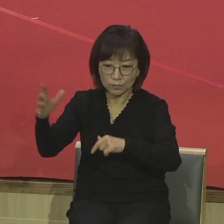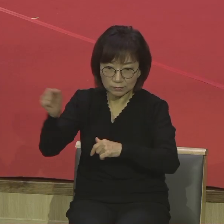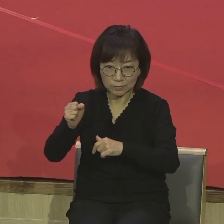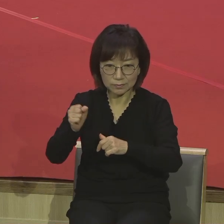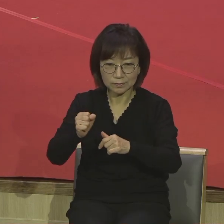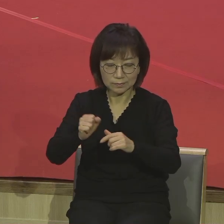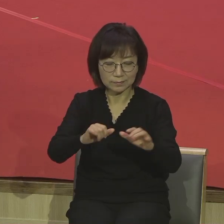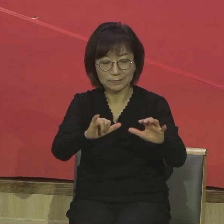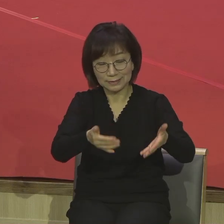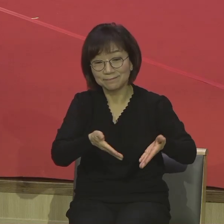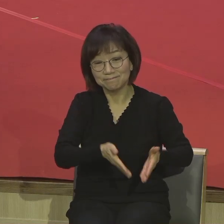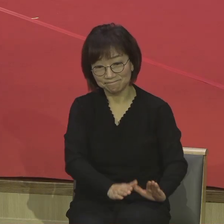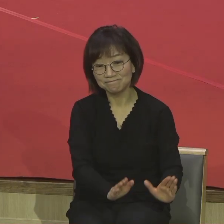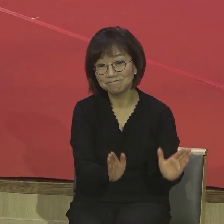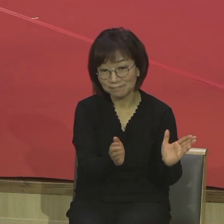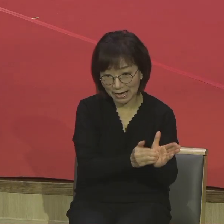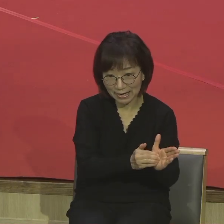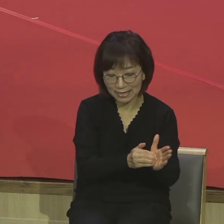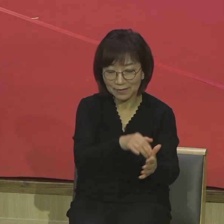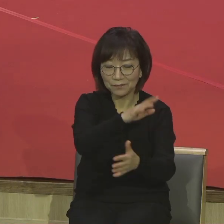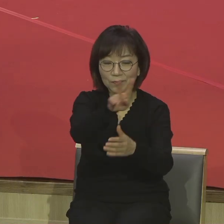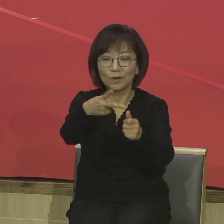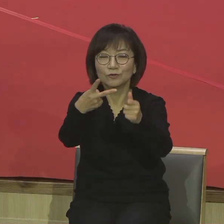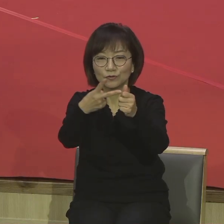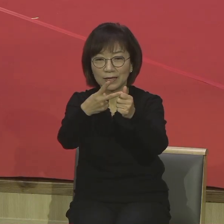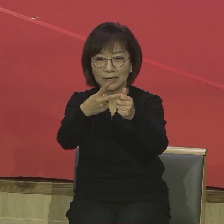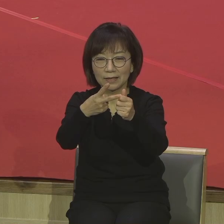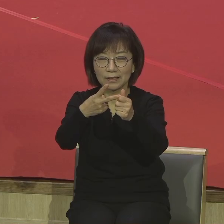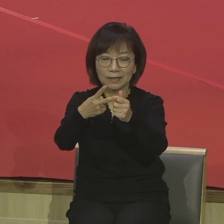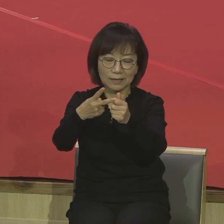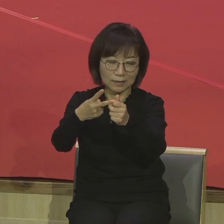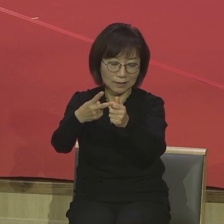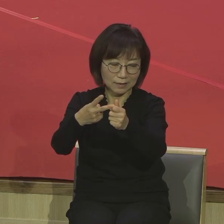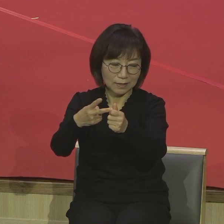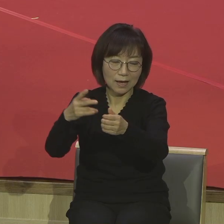둘째는 하나님이 세야만 했어요.